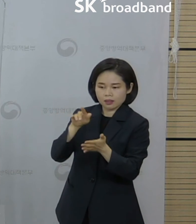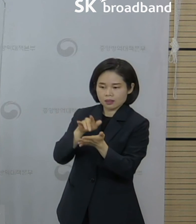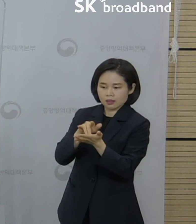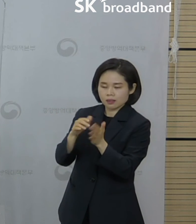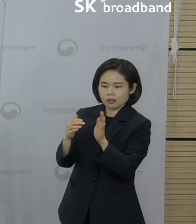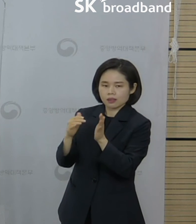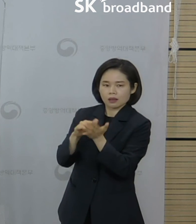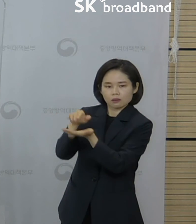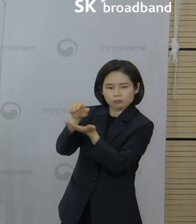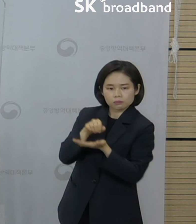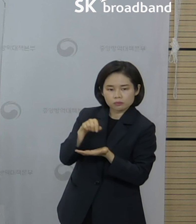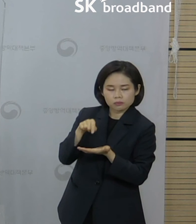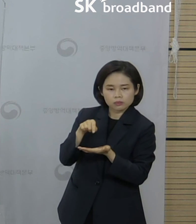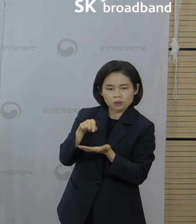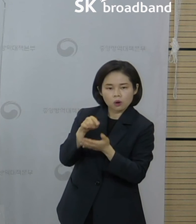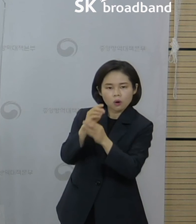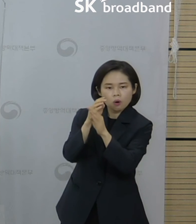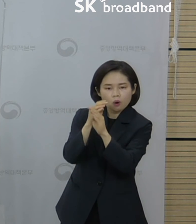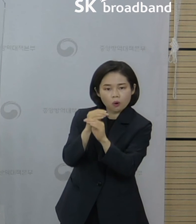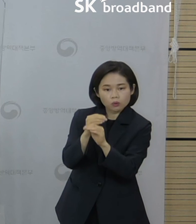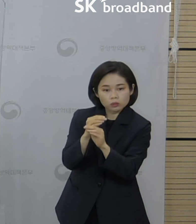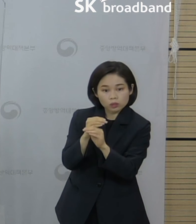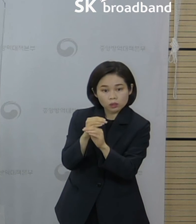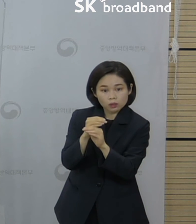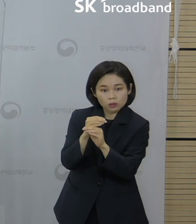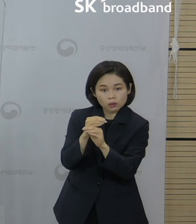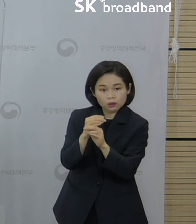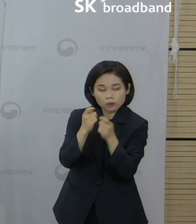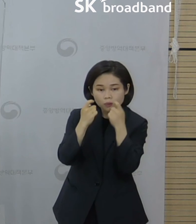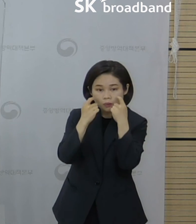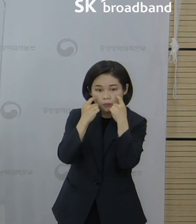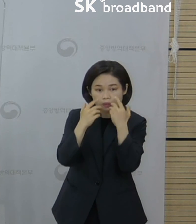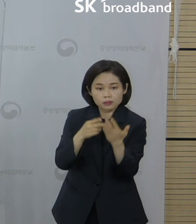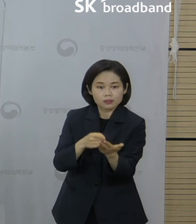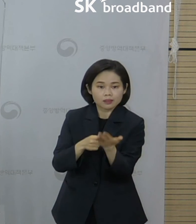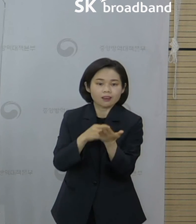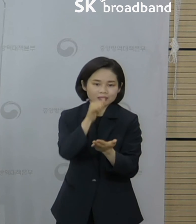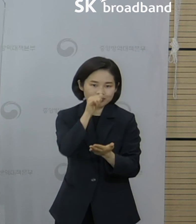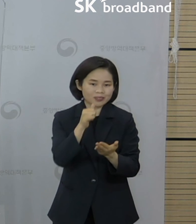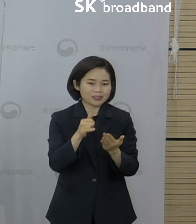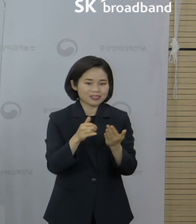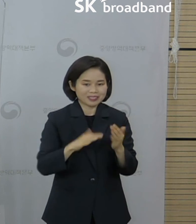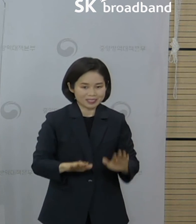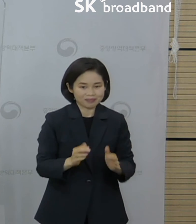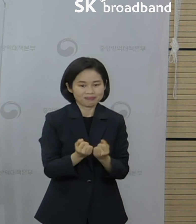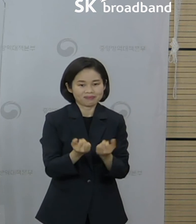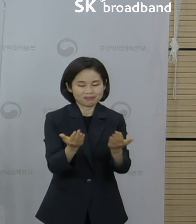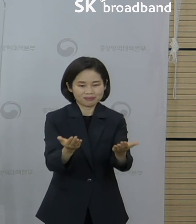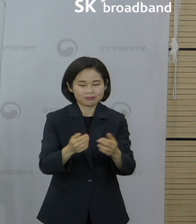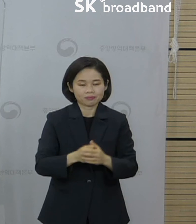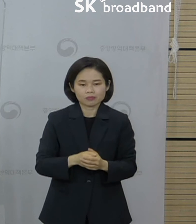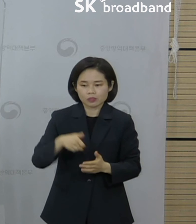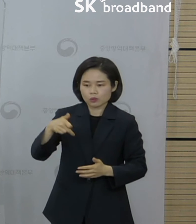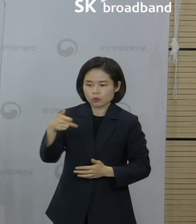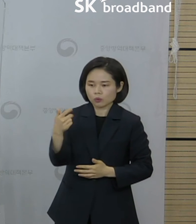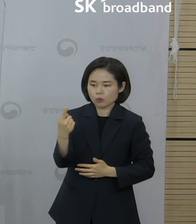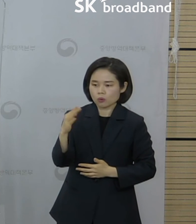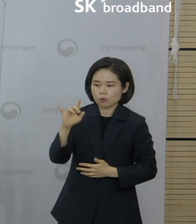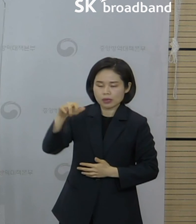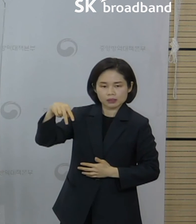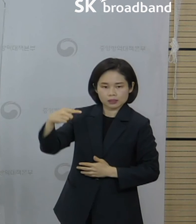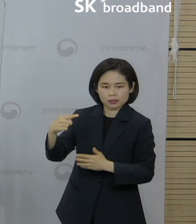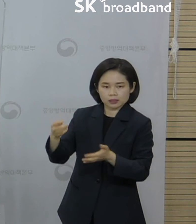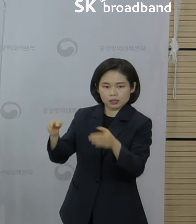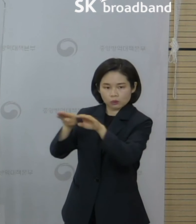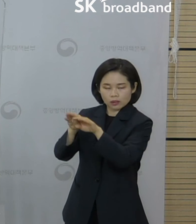공급 일정이 좀 구체화된 부분이 있어서 이 부분을 좀 안내해 드리겠습니다. 코박스 아스트라제네카